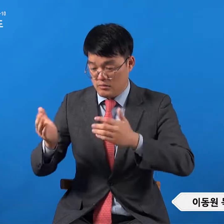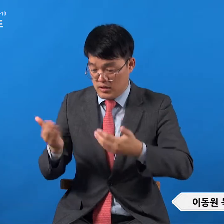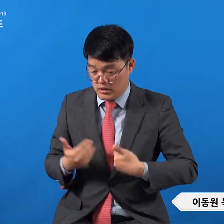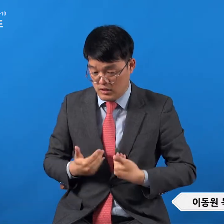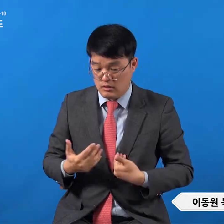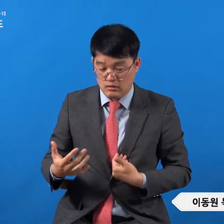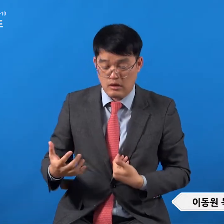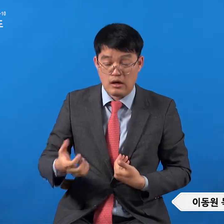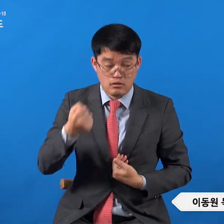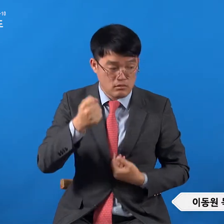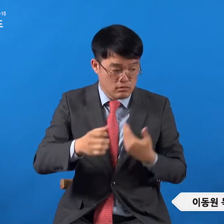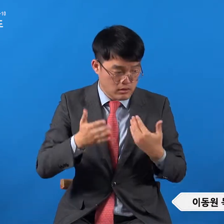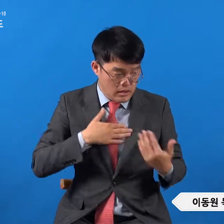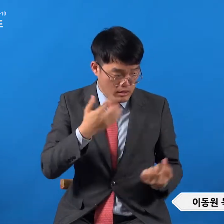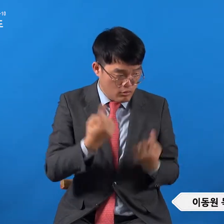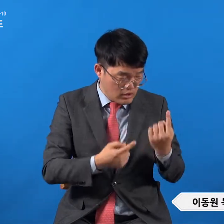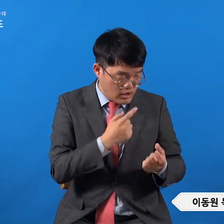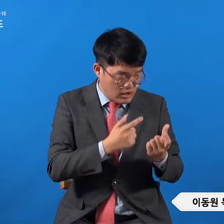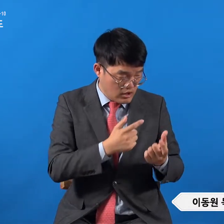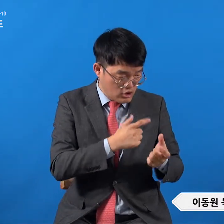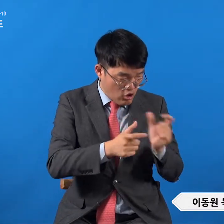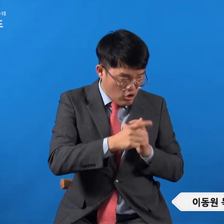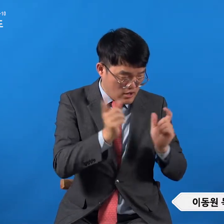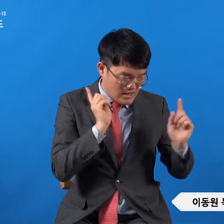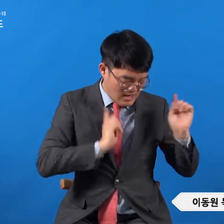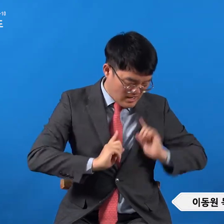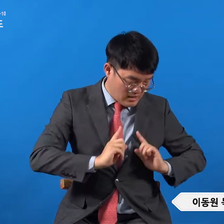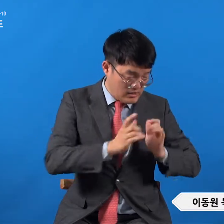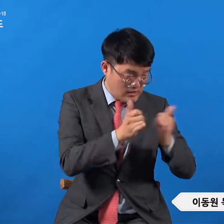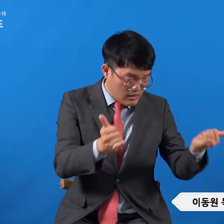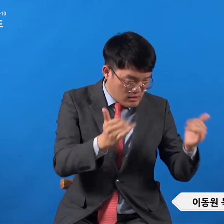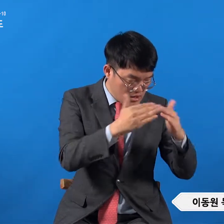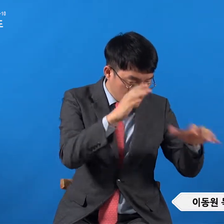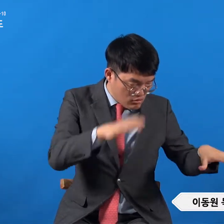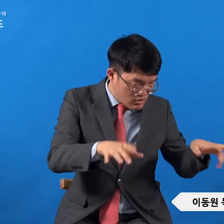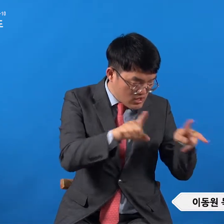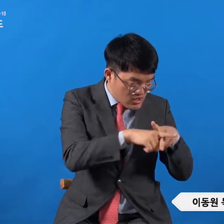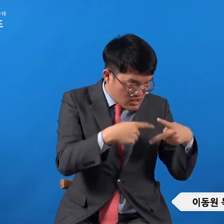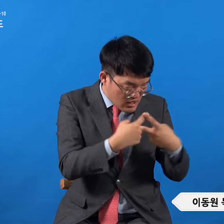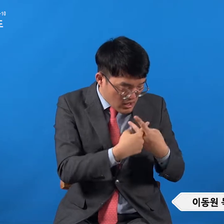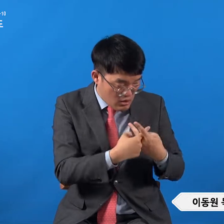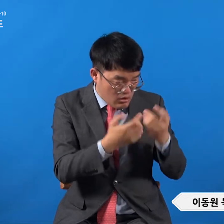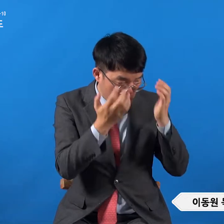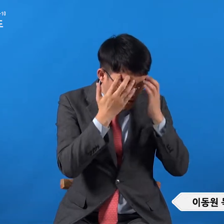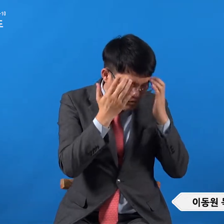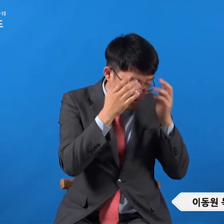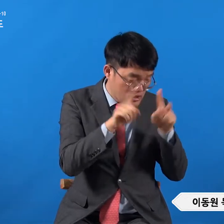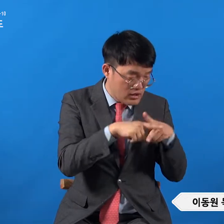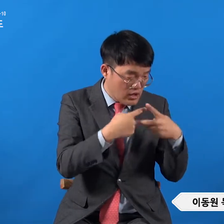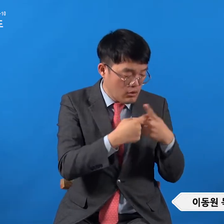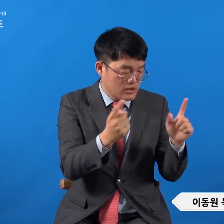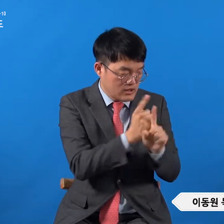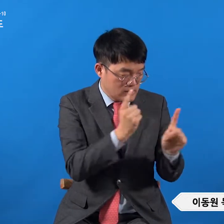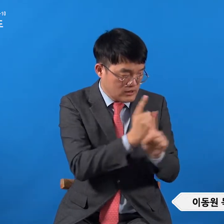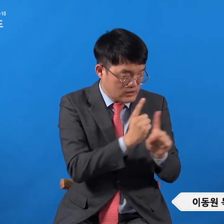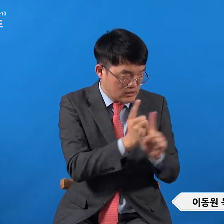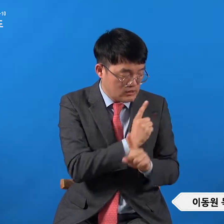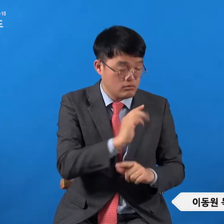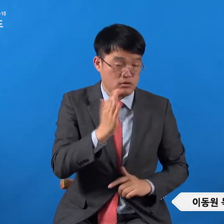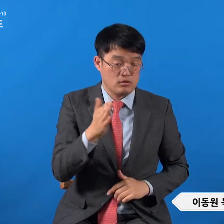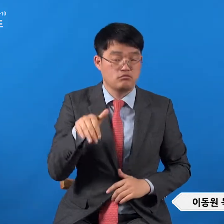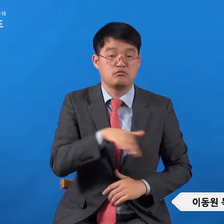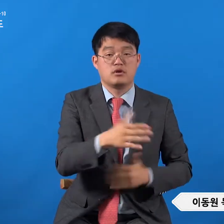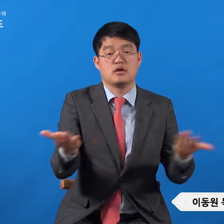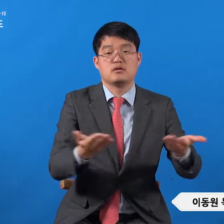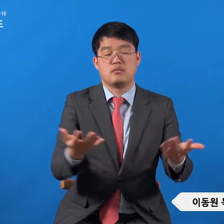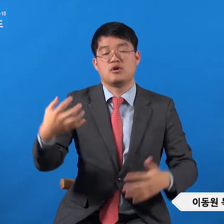상처를 통해서 나보다 더 상처받은 이웃의 아픔과 고통을 이해하고 그들을 치유하는 자가 되는 것, 이것이 우리의